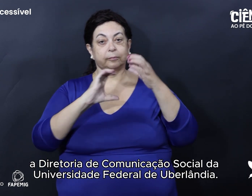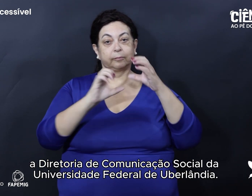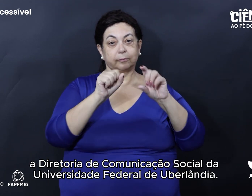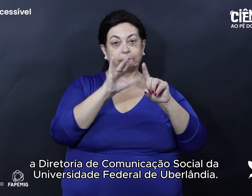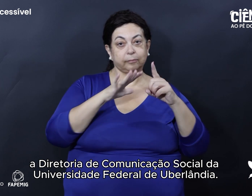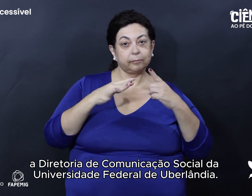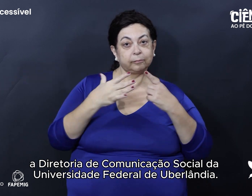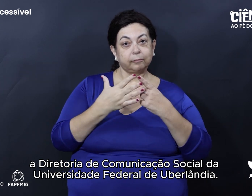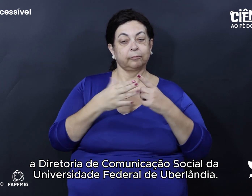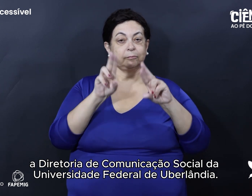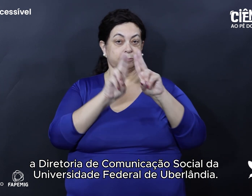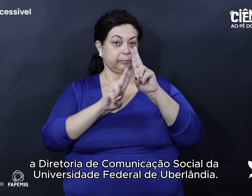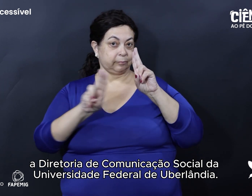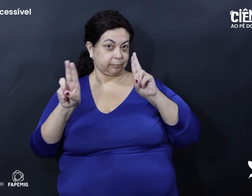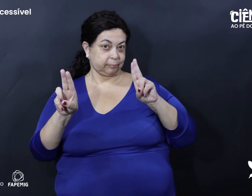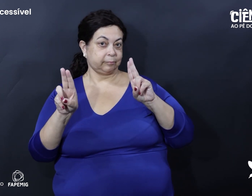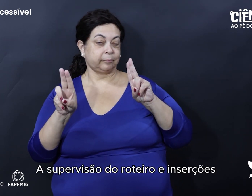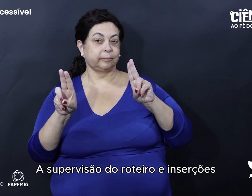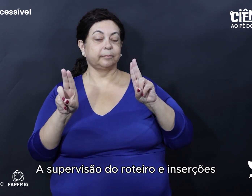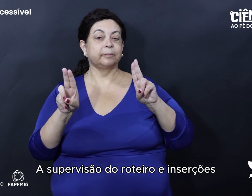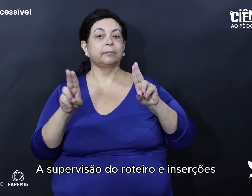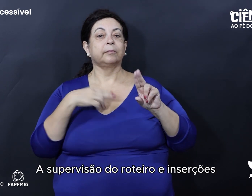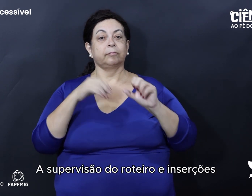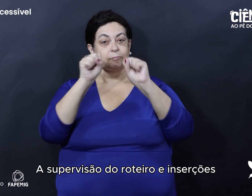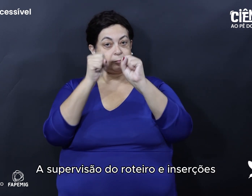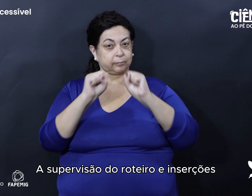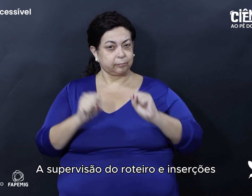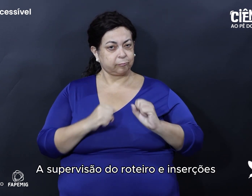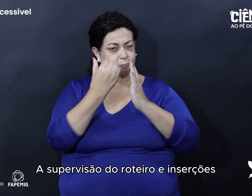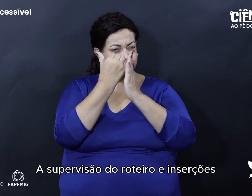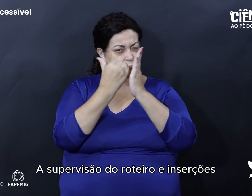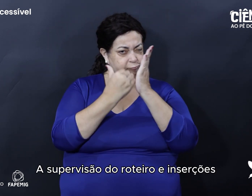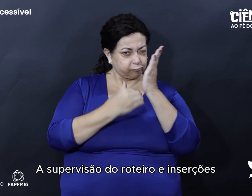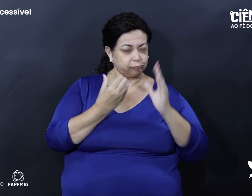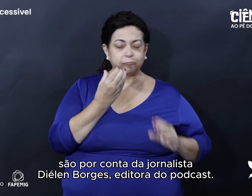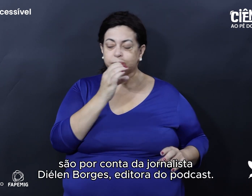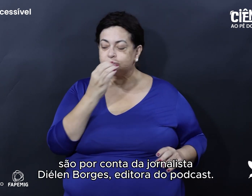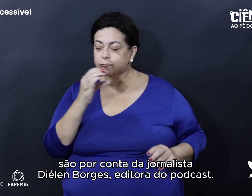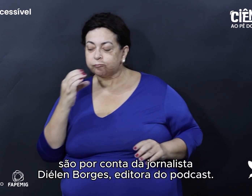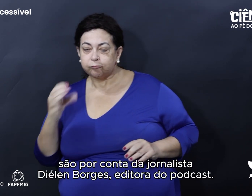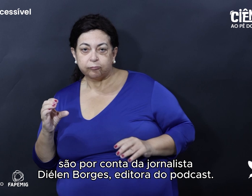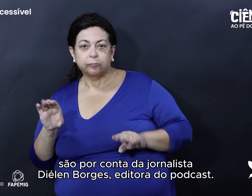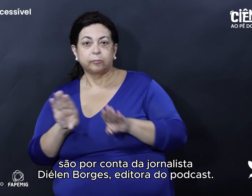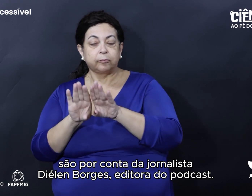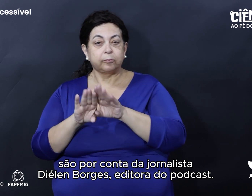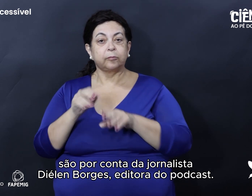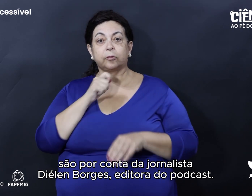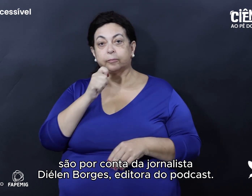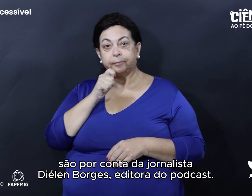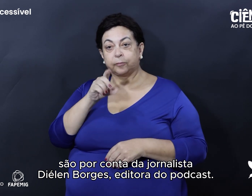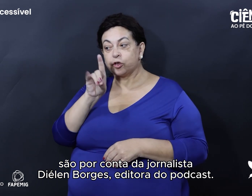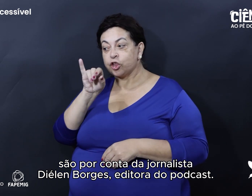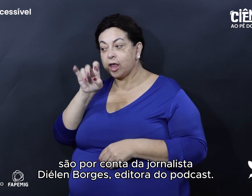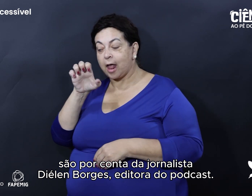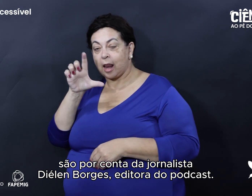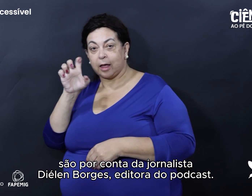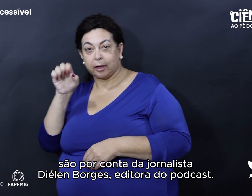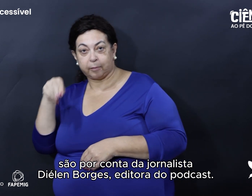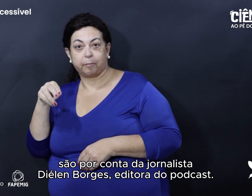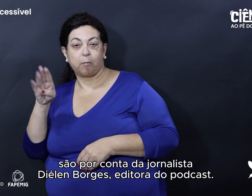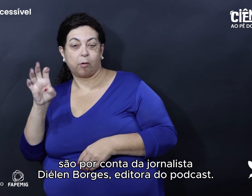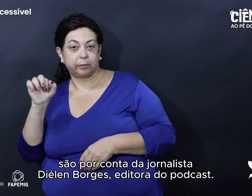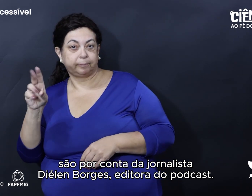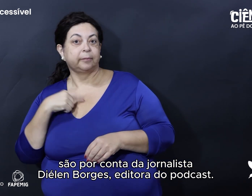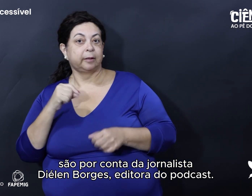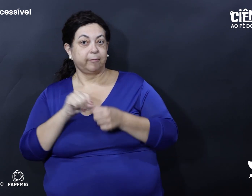da Universidade Federal de Uberlândia. A supervisão do roteiro e inserções são por conta da jornalista de Ellen Borges,